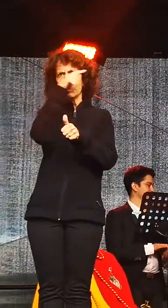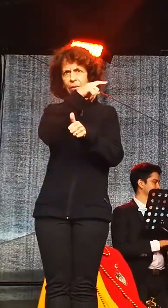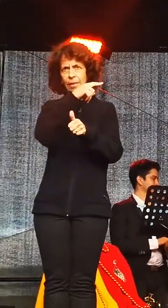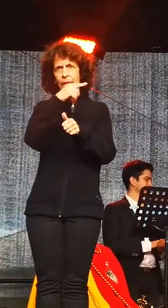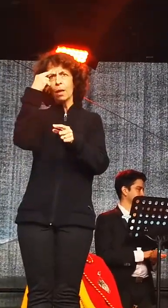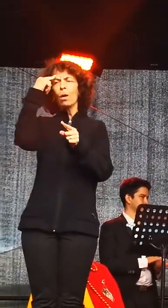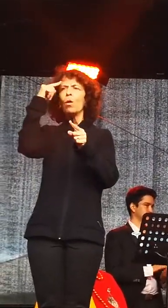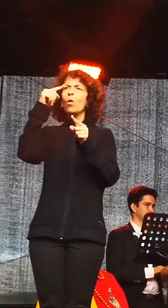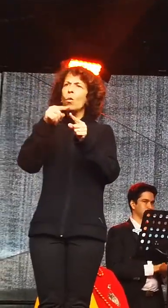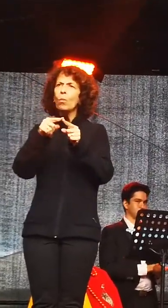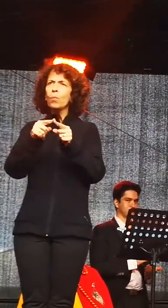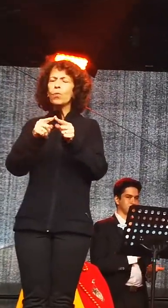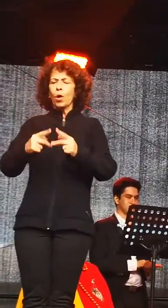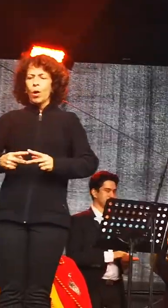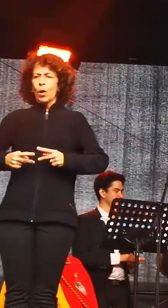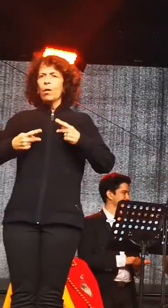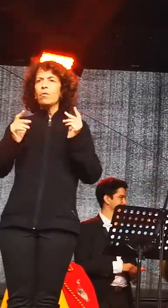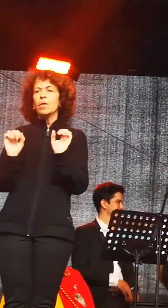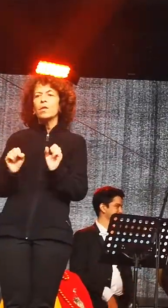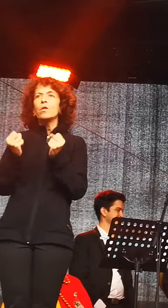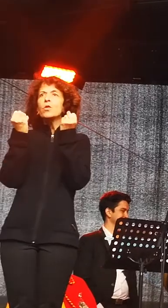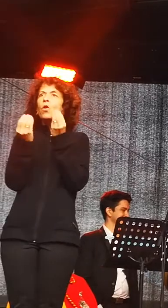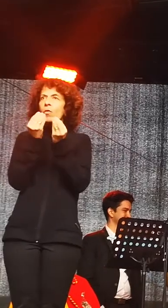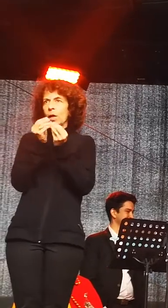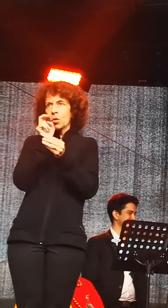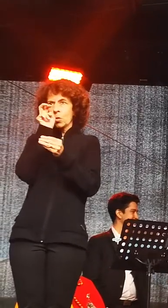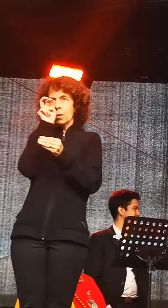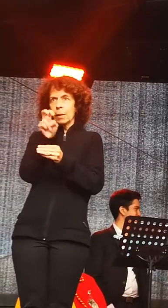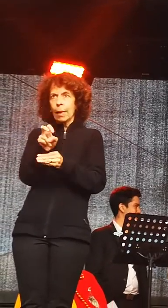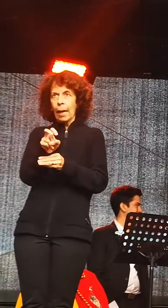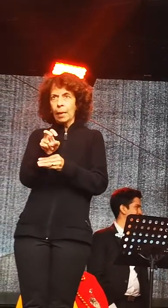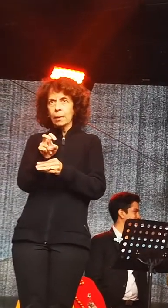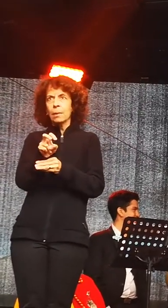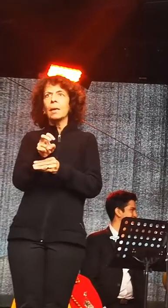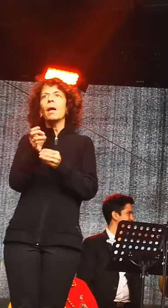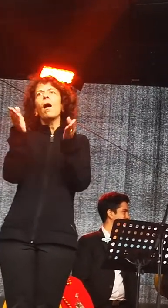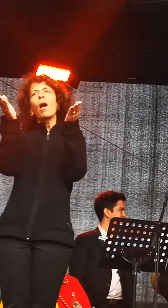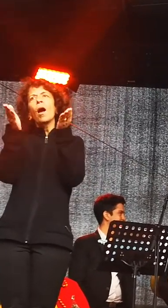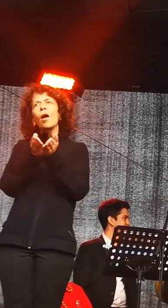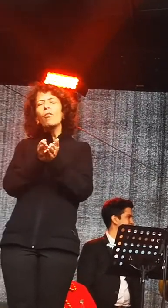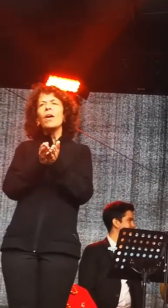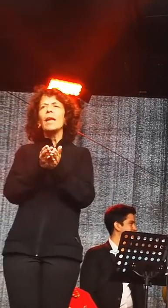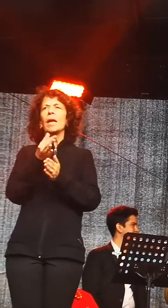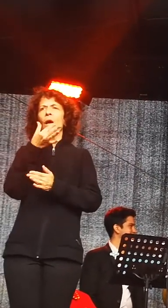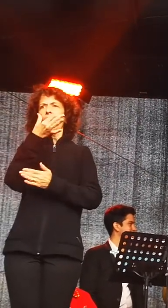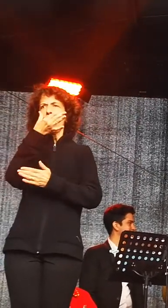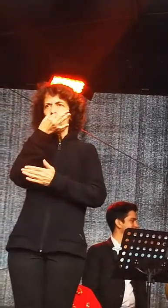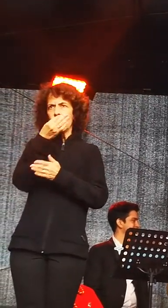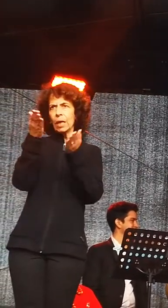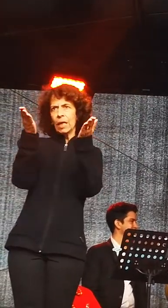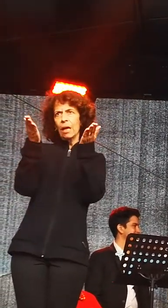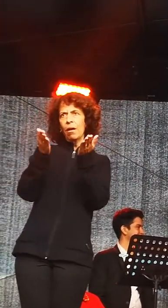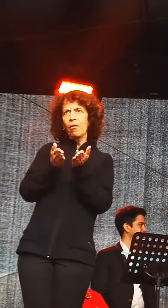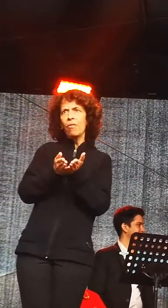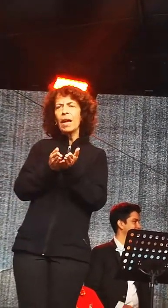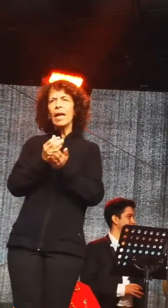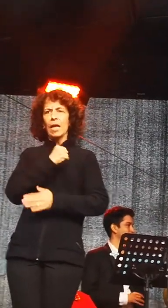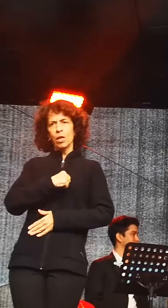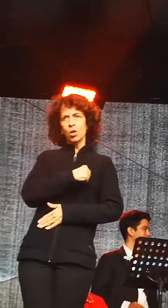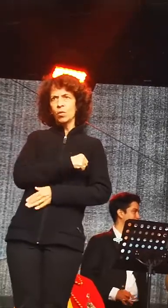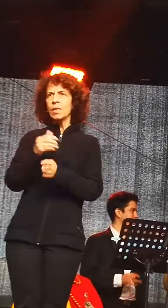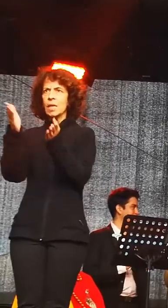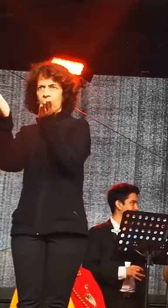leur intégrité leur vie et leurs biens, les gens de la vallée d'Uri, la Landsgemeinde de la vallée de Schwyz